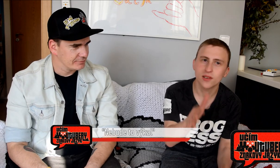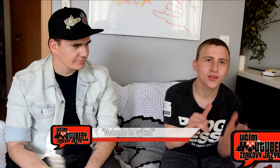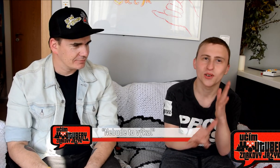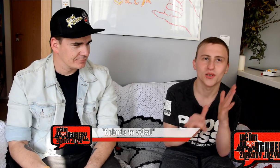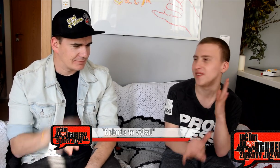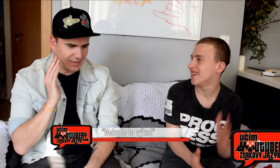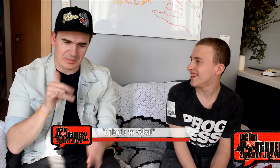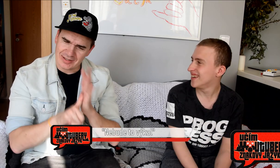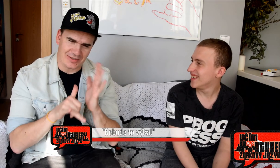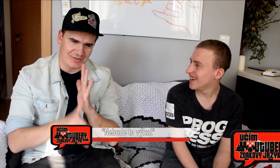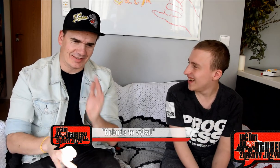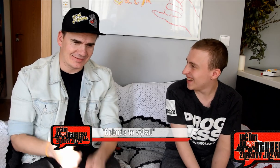A nebude to.